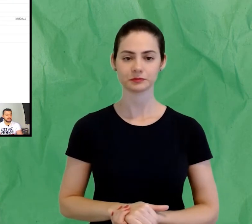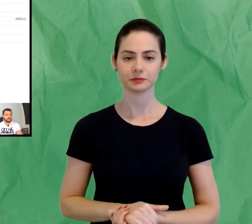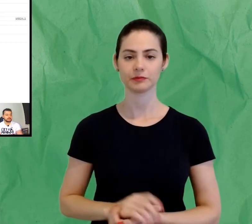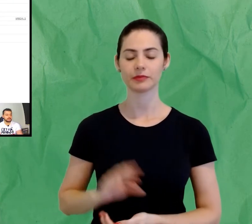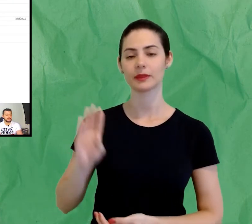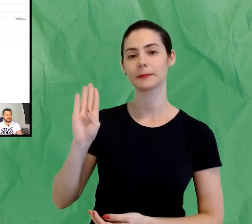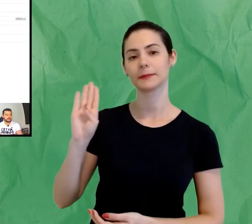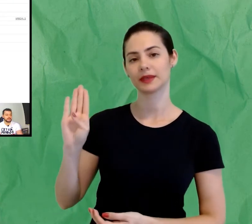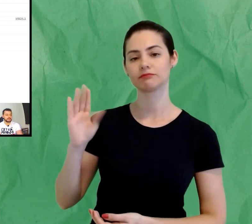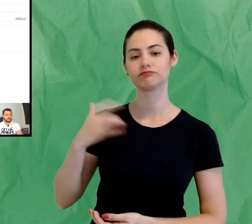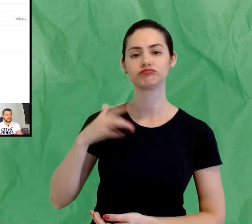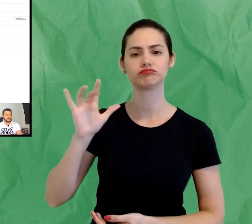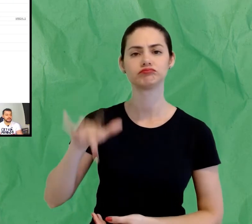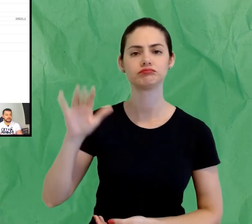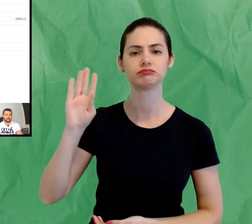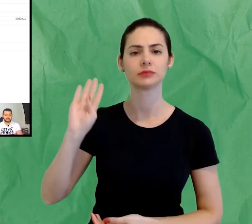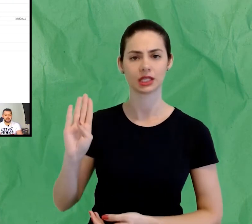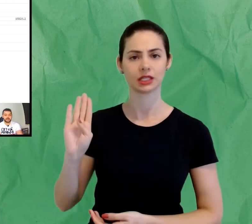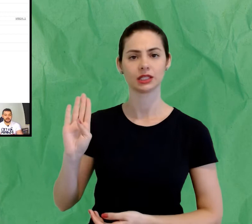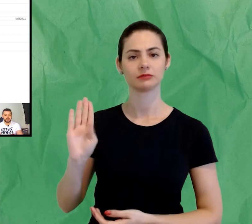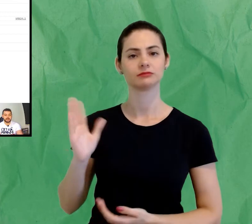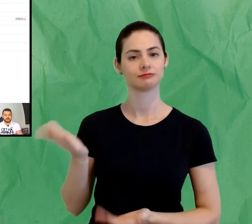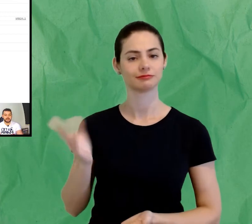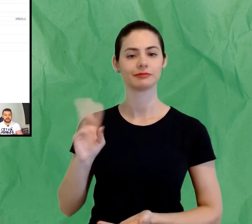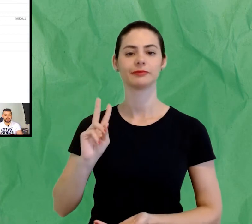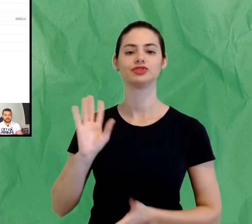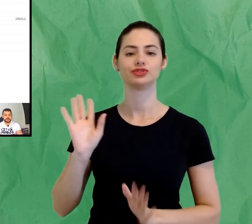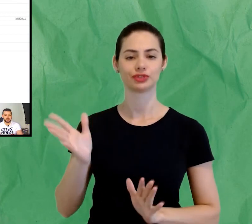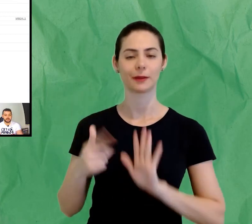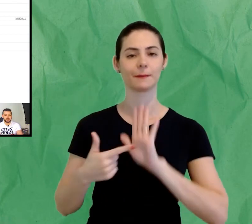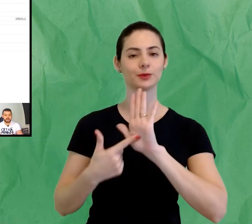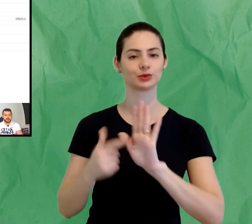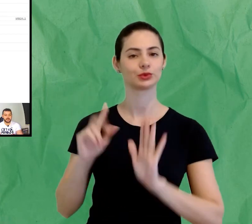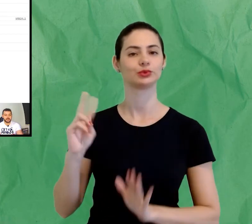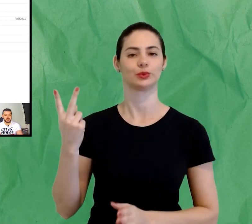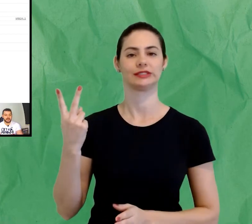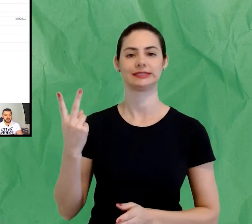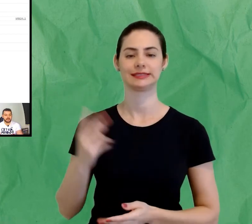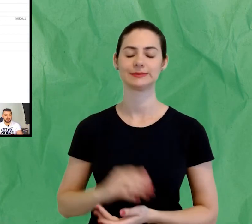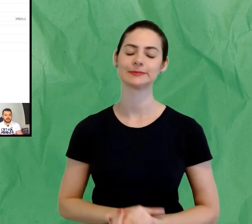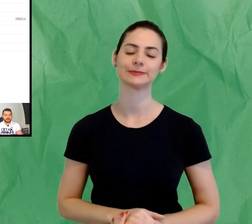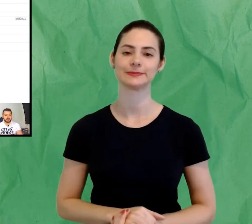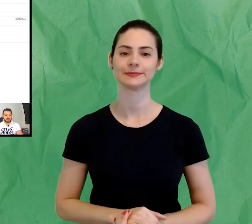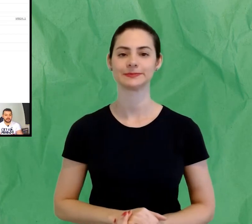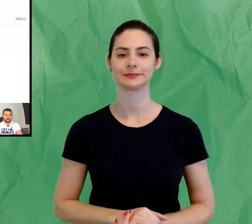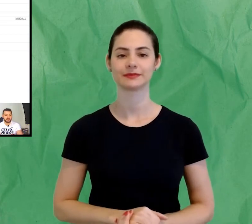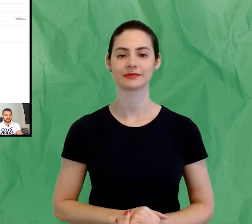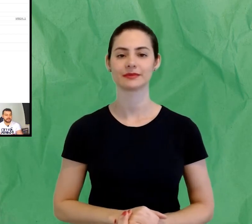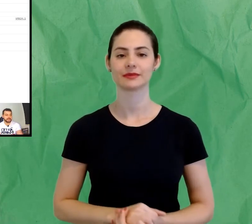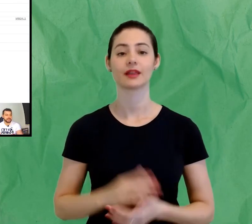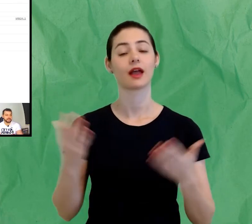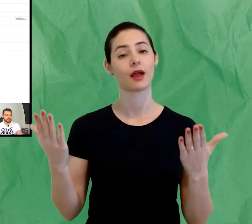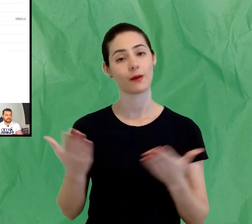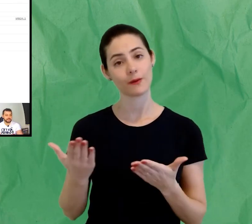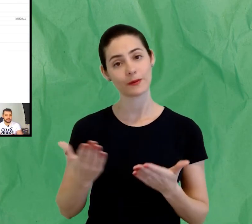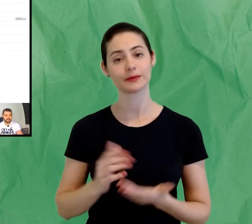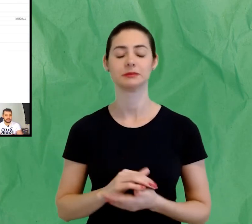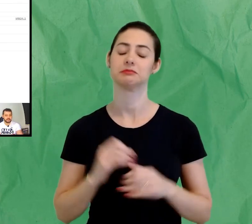B, note que o valor que está ali é 2. Agora eu posso criar uma